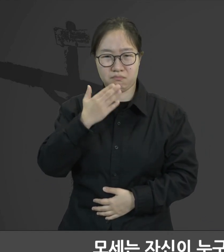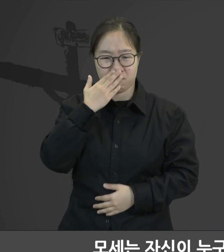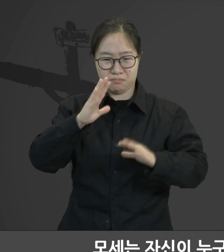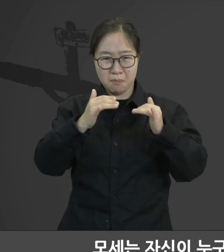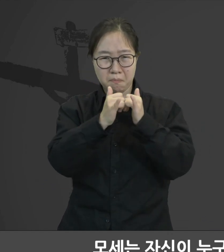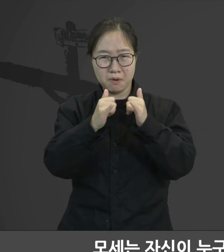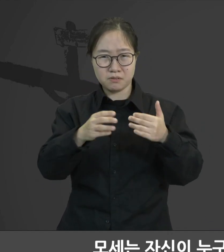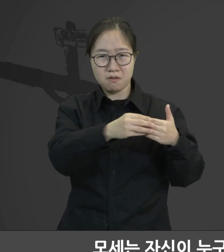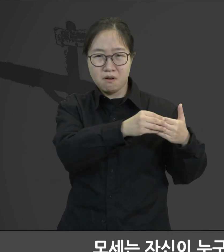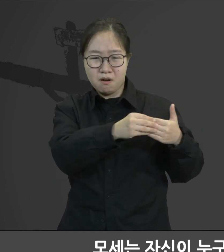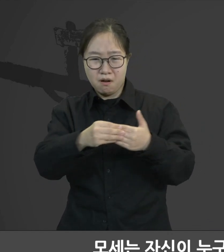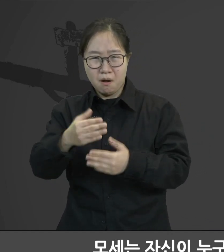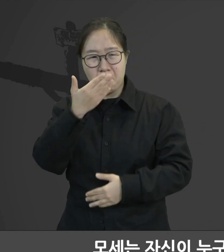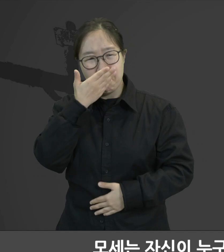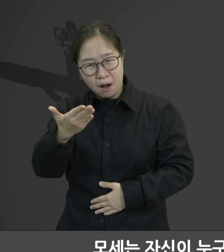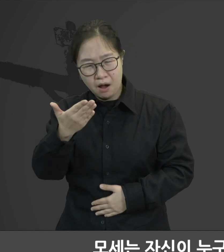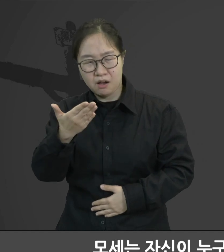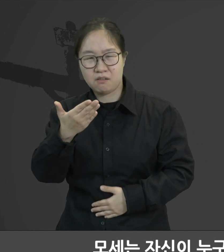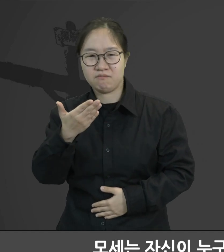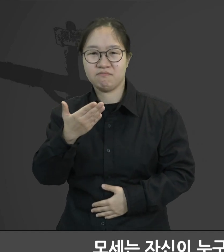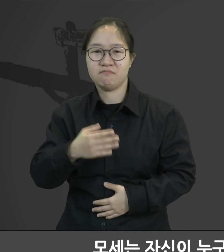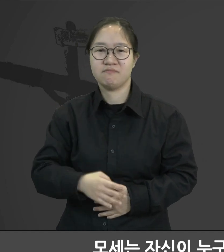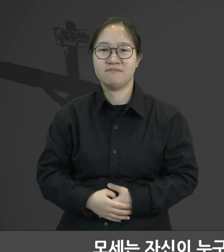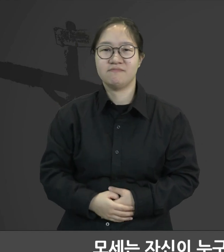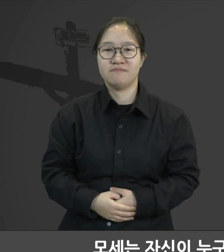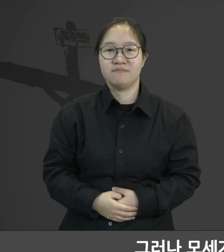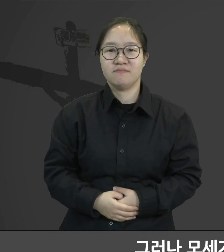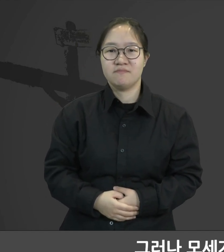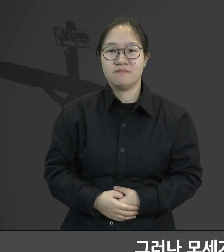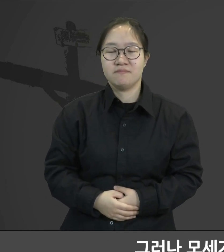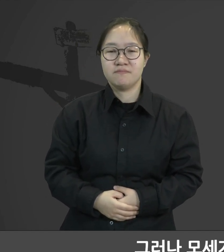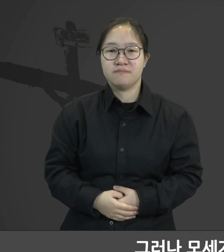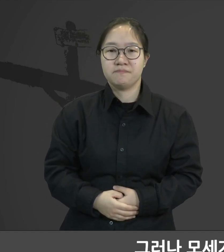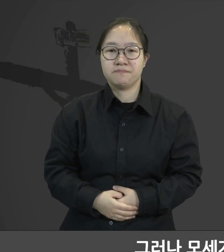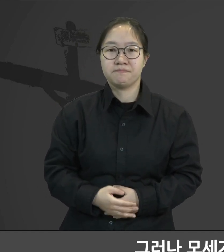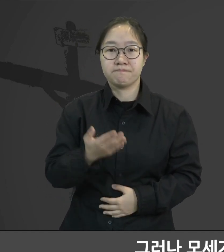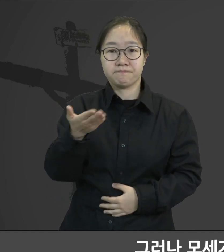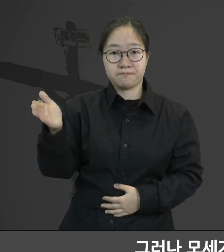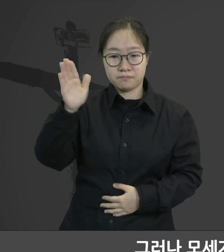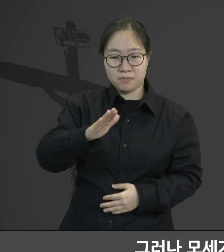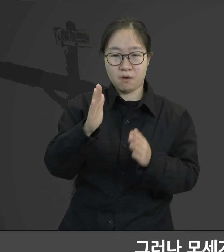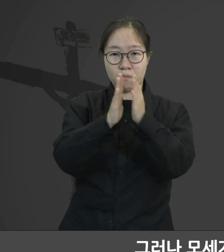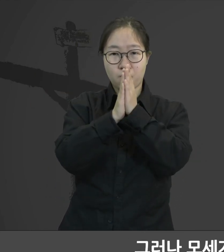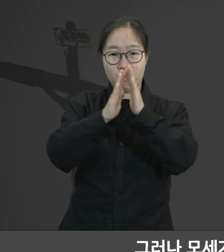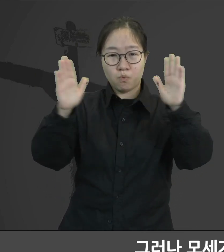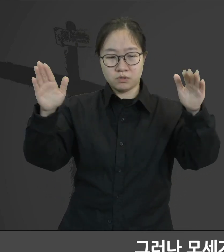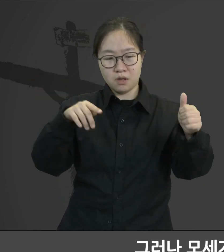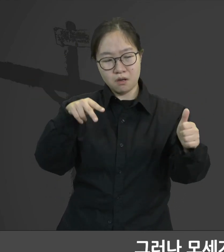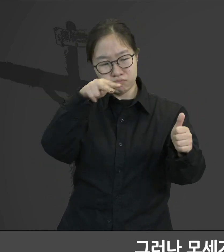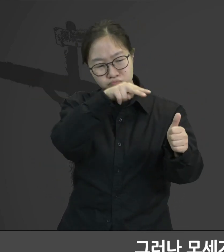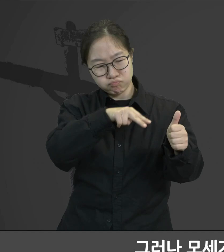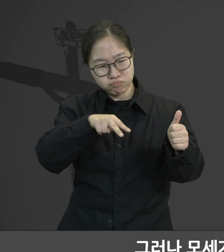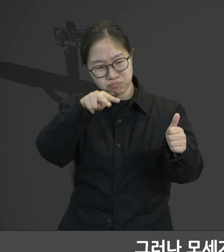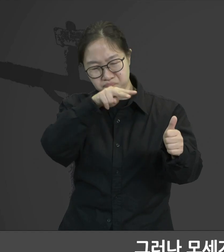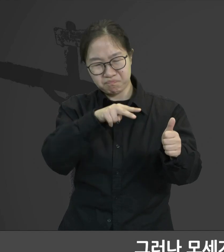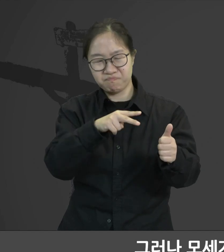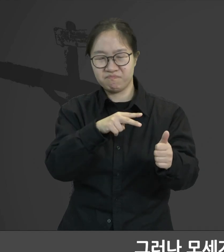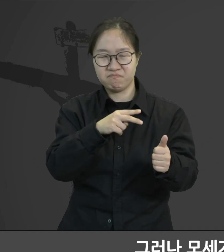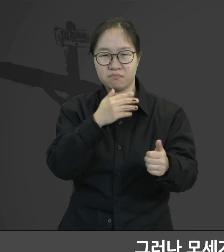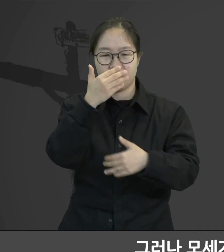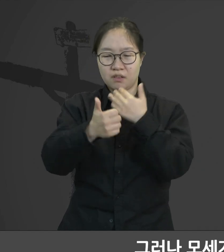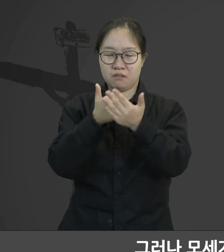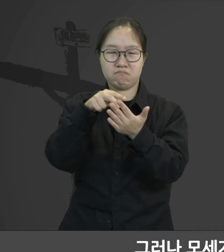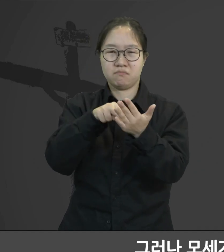이끌고 나오겠느냐고 하나님께 묻습니다. 그러나 모세가 어떤 사람인지는 하나님께 중요한